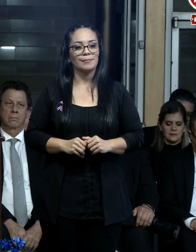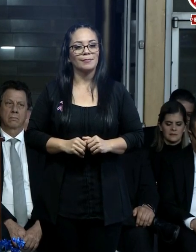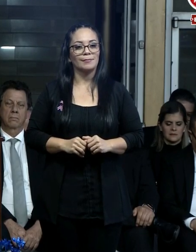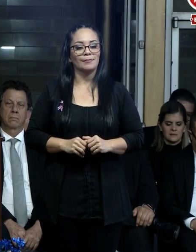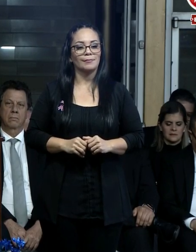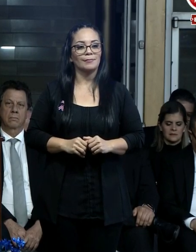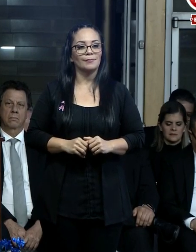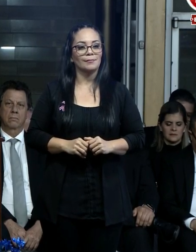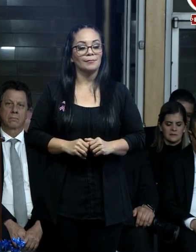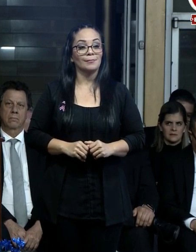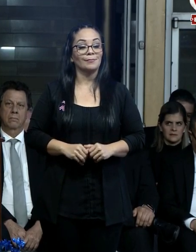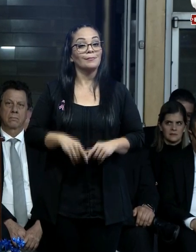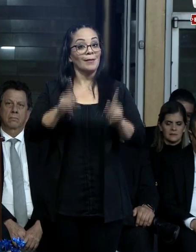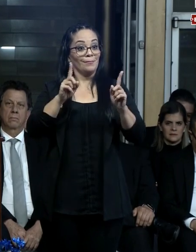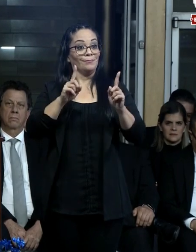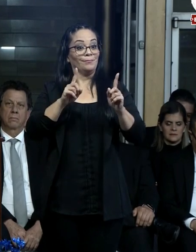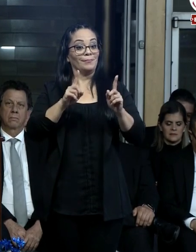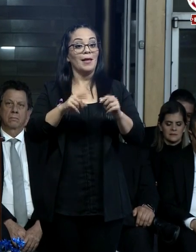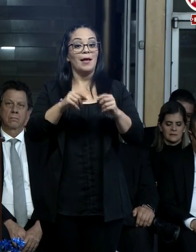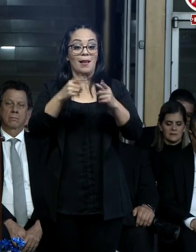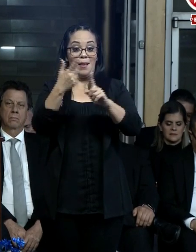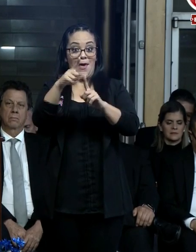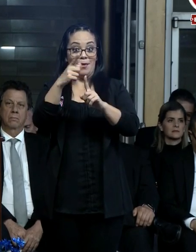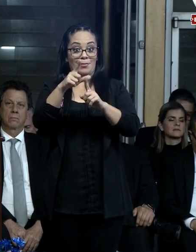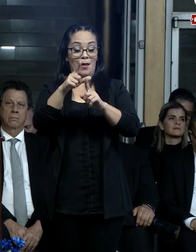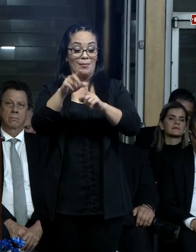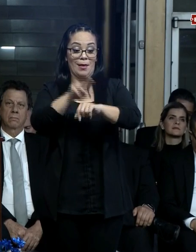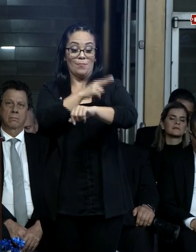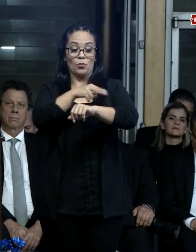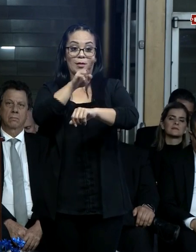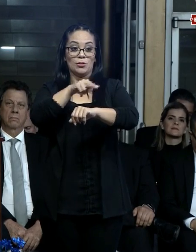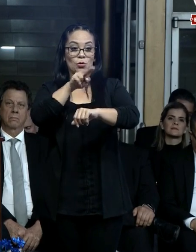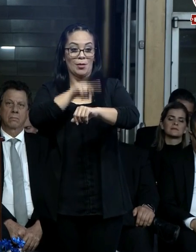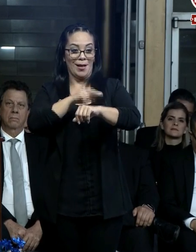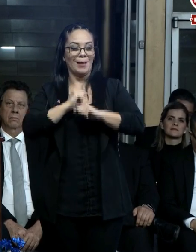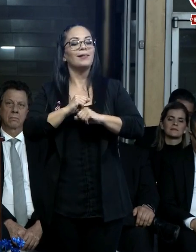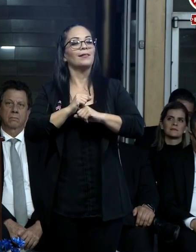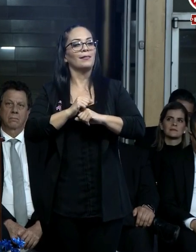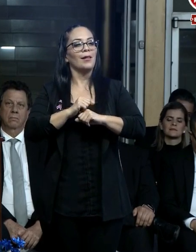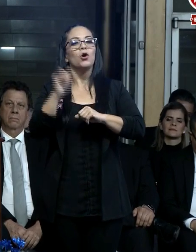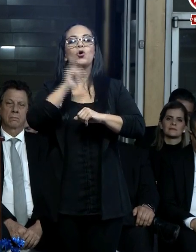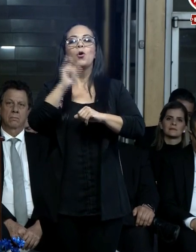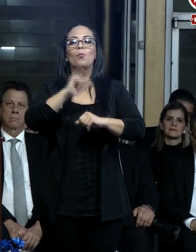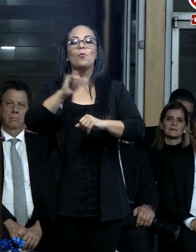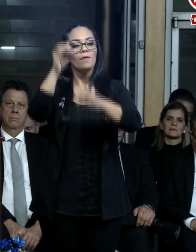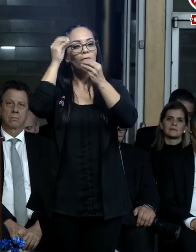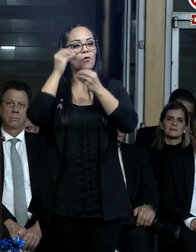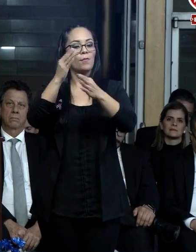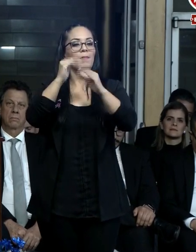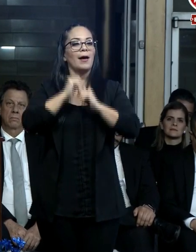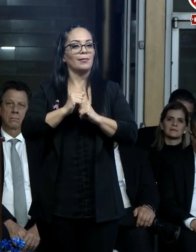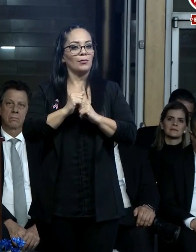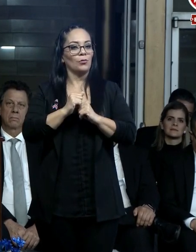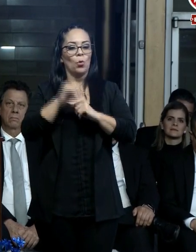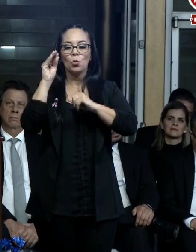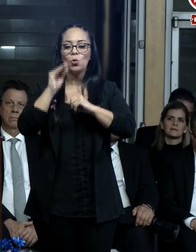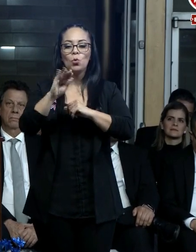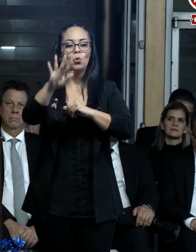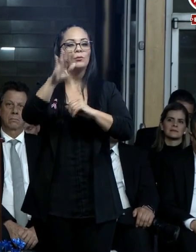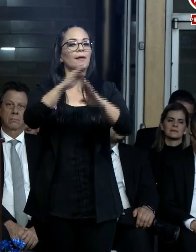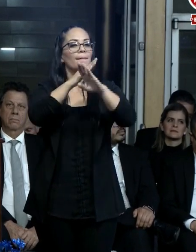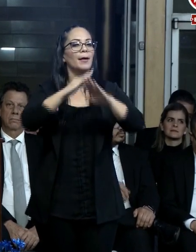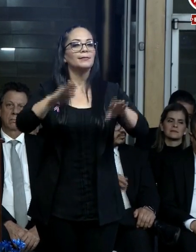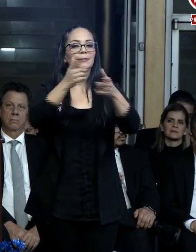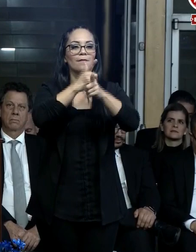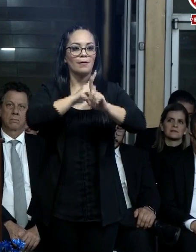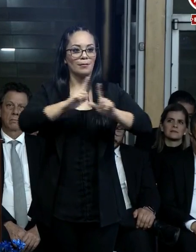Tras las notas del himno nacional, como anunciando el faro de paz y libertad en el que